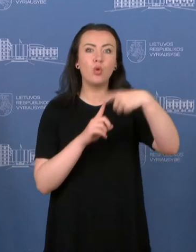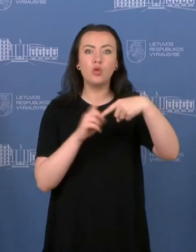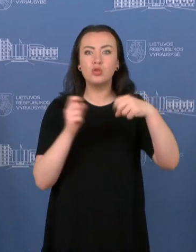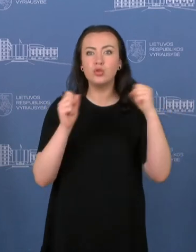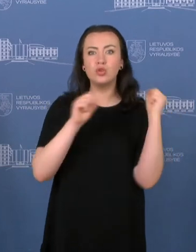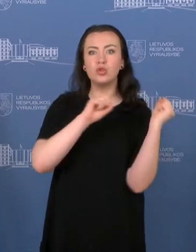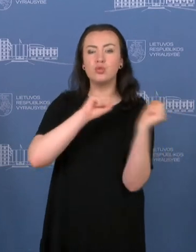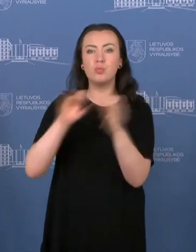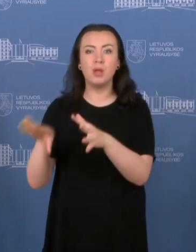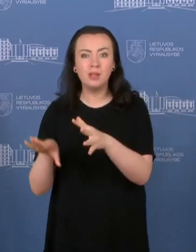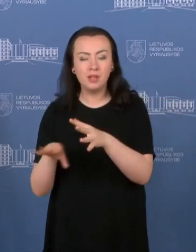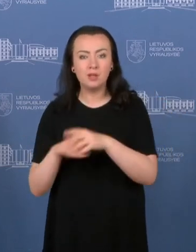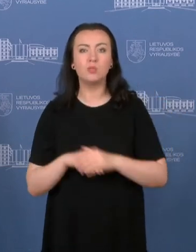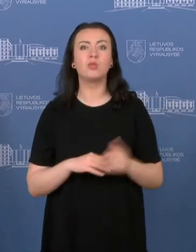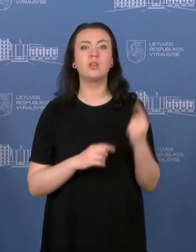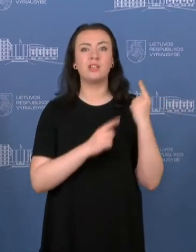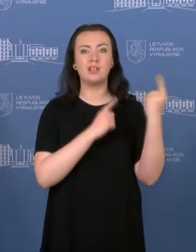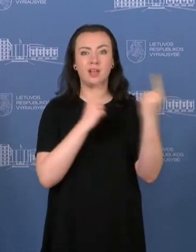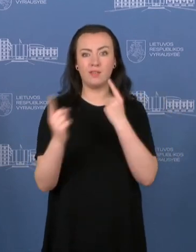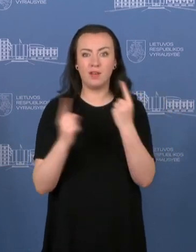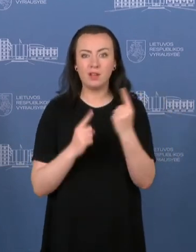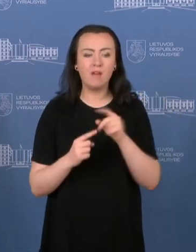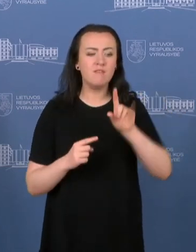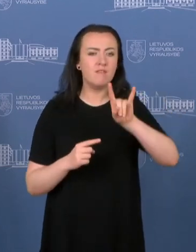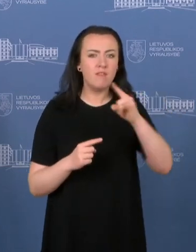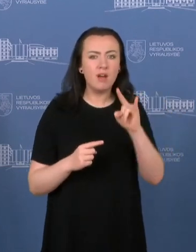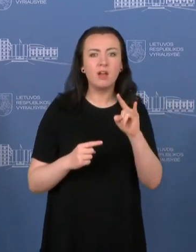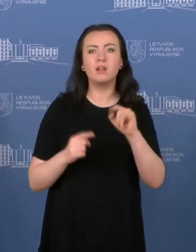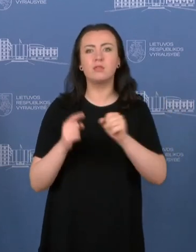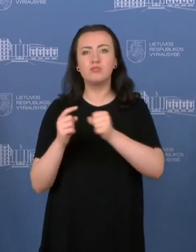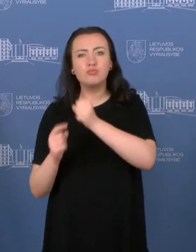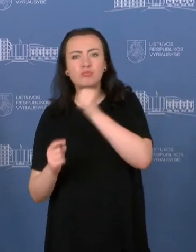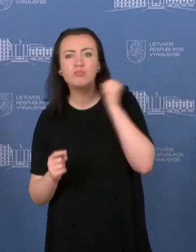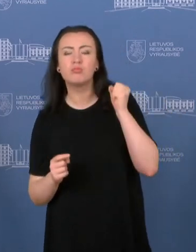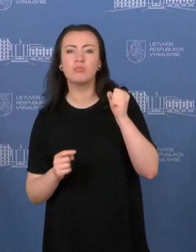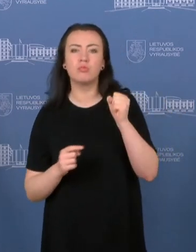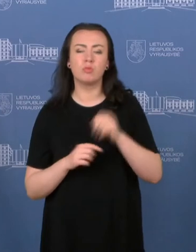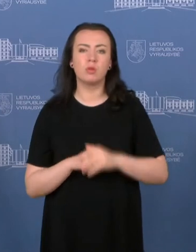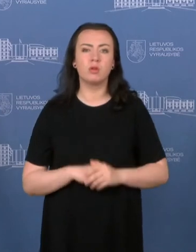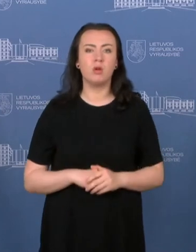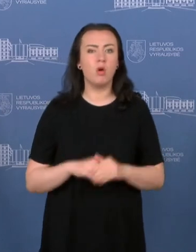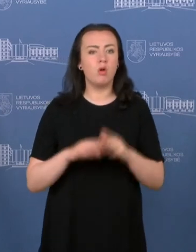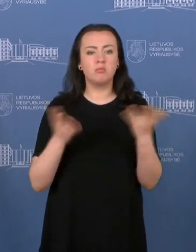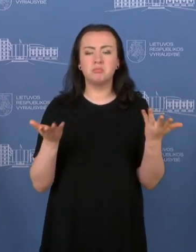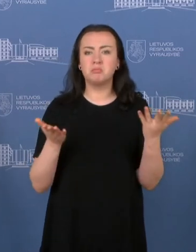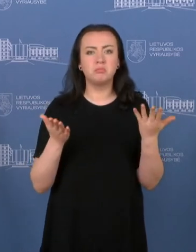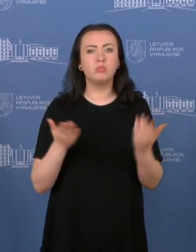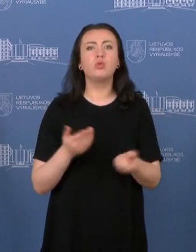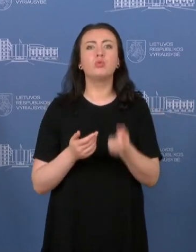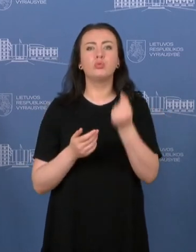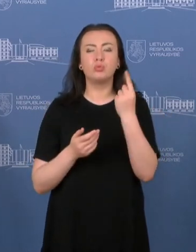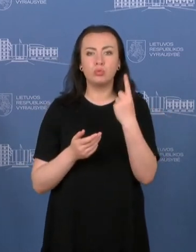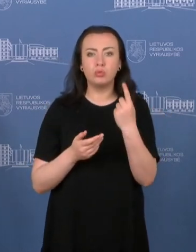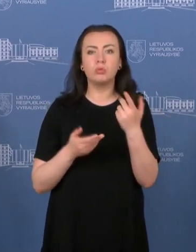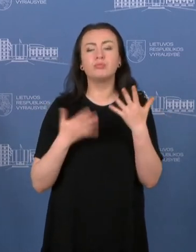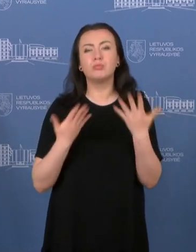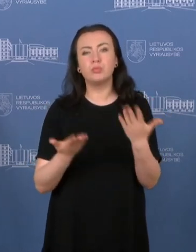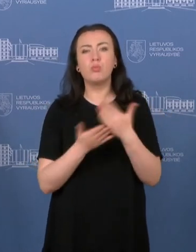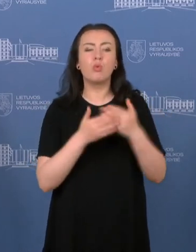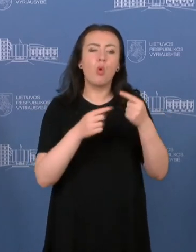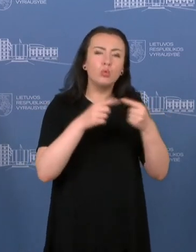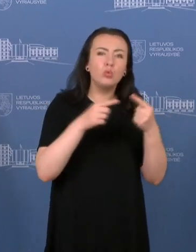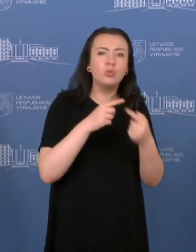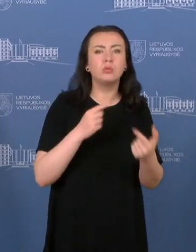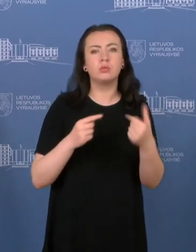išmetimų kiekvienam gyventojui, įskaitant vaiką ir seniorą. O kaip tai susidaro? Tai susidaro iš produkcijos, kurią